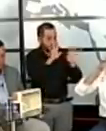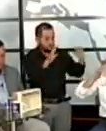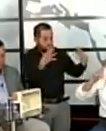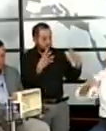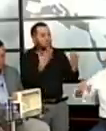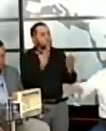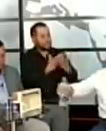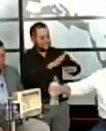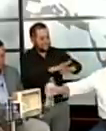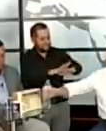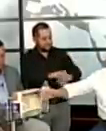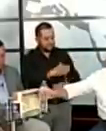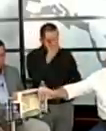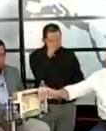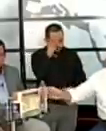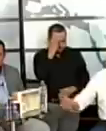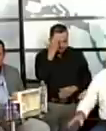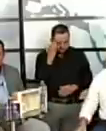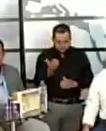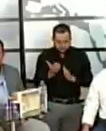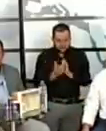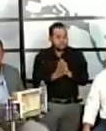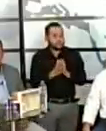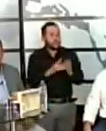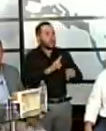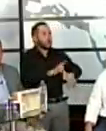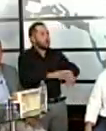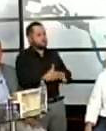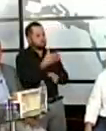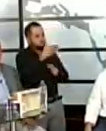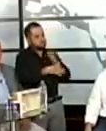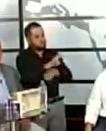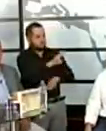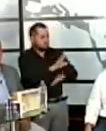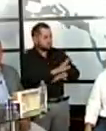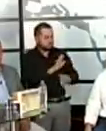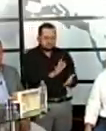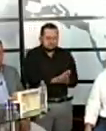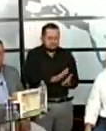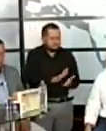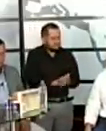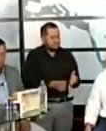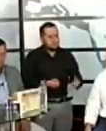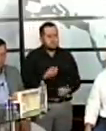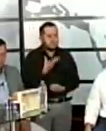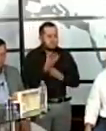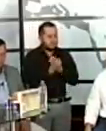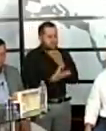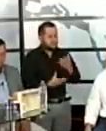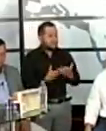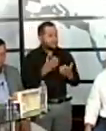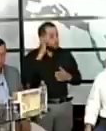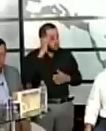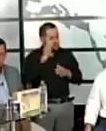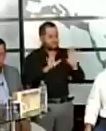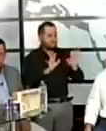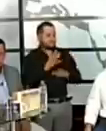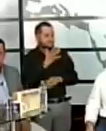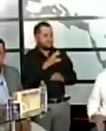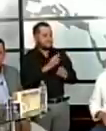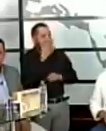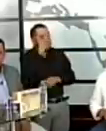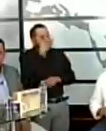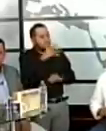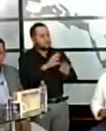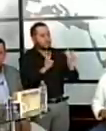una muy buena tarde. No se les olvide que vamos hasta las 2 de la tarde tranquilamente. por el canal y por nuestras redes